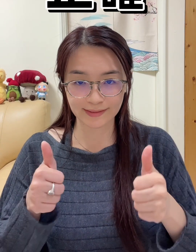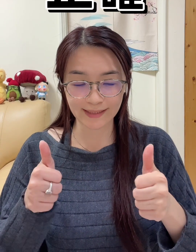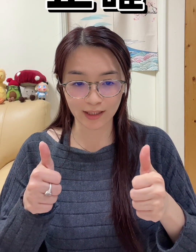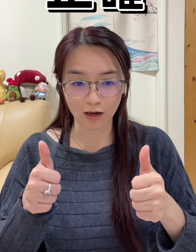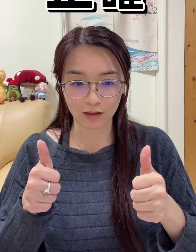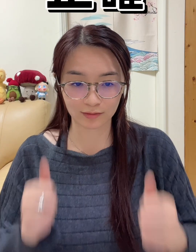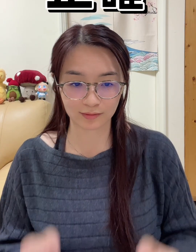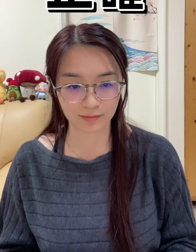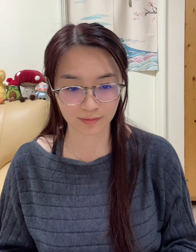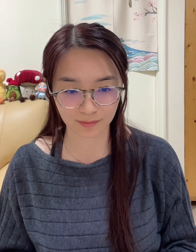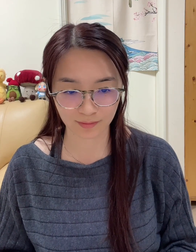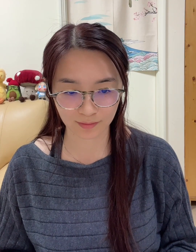正確，